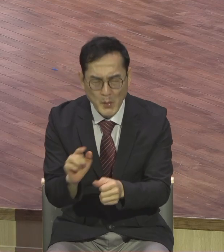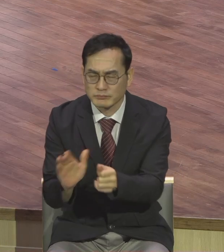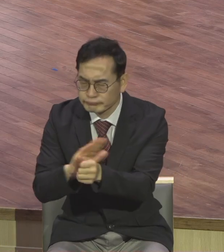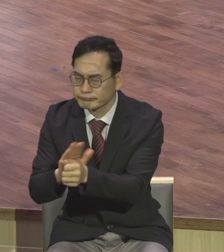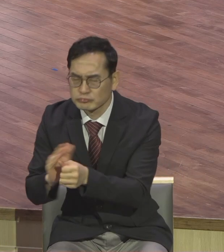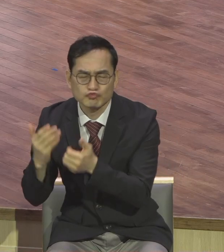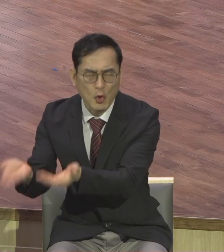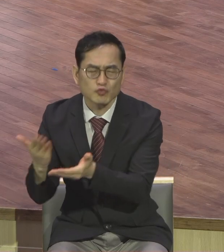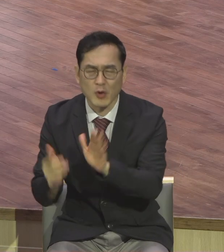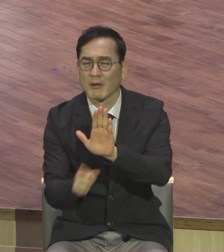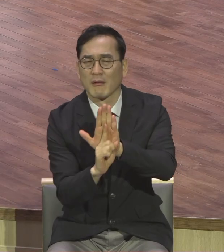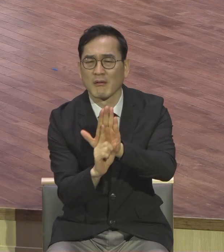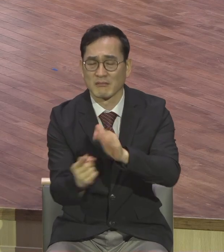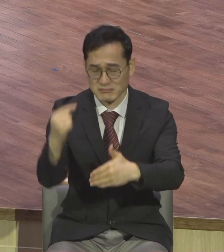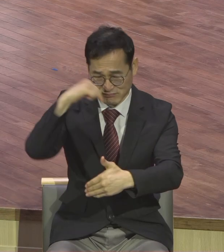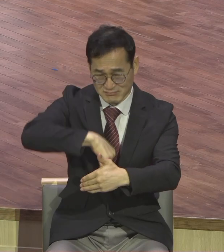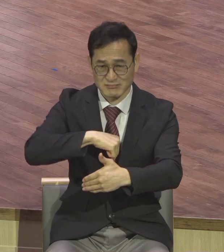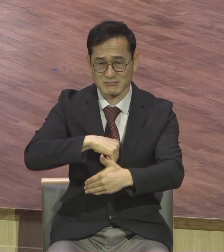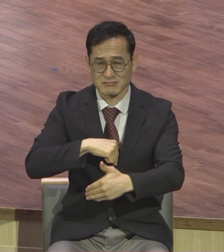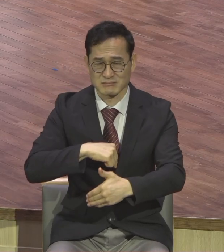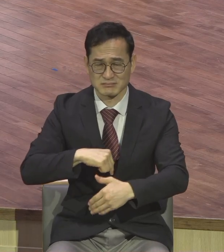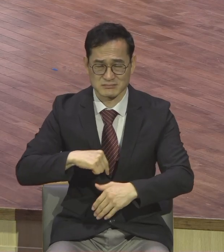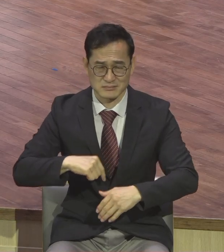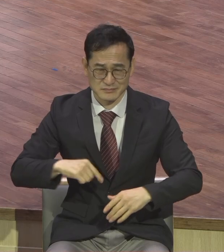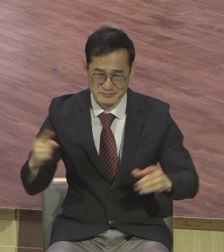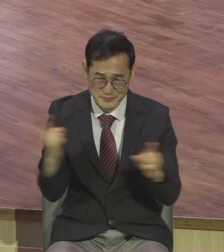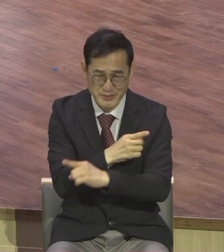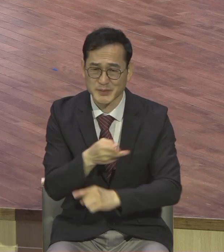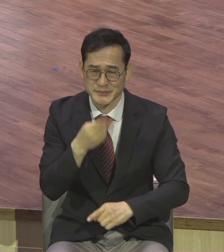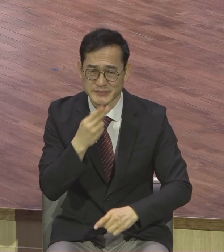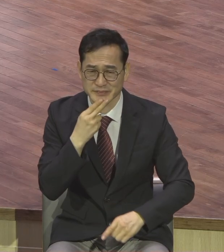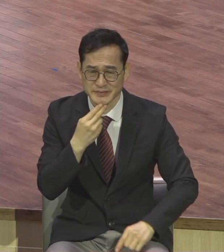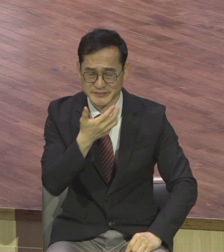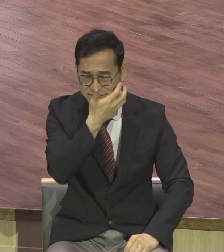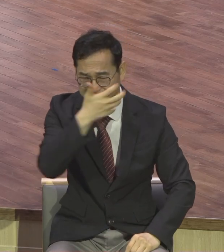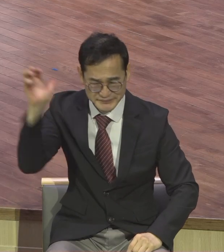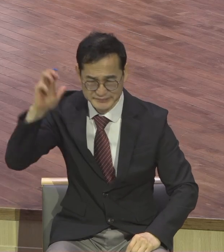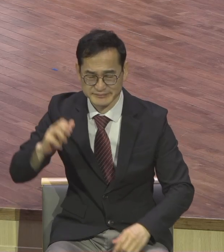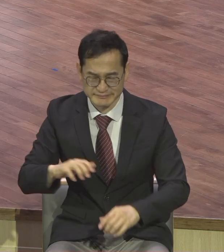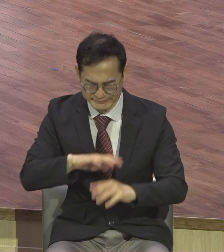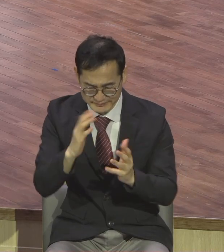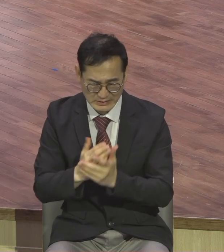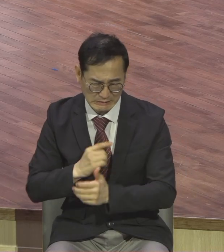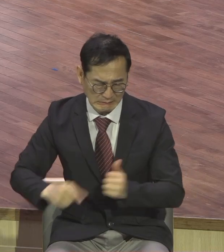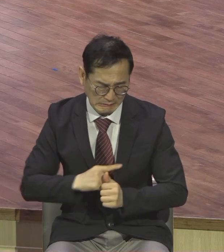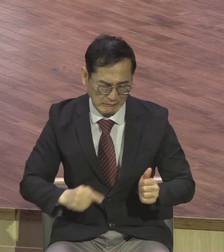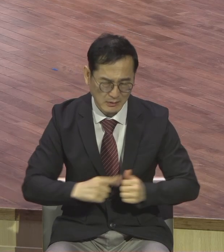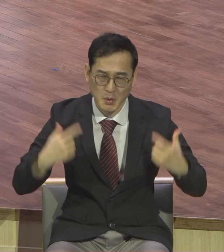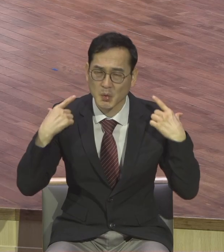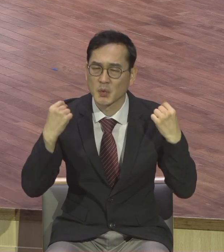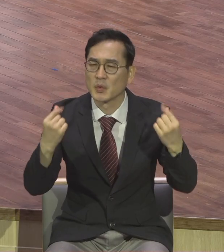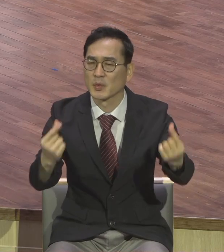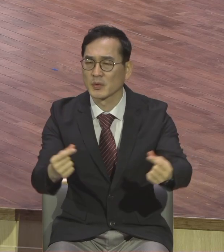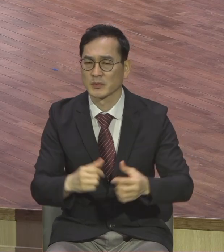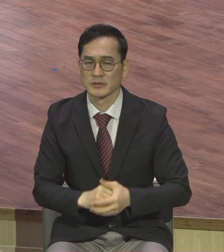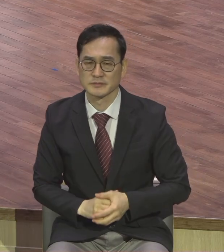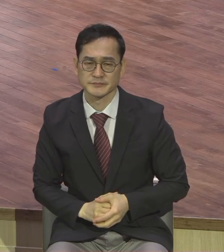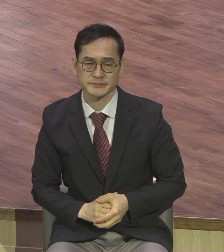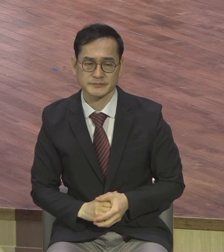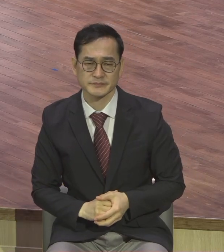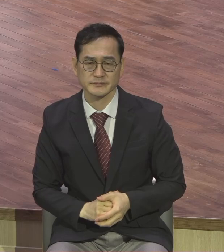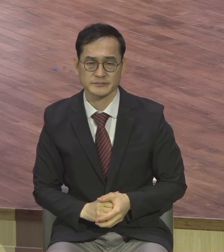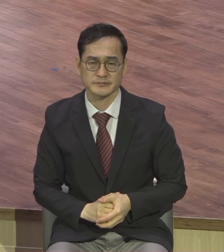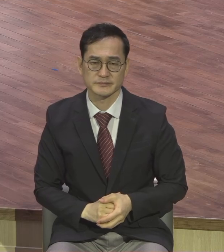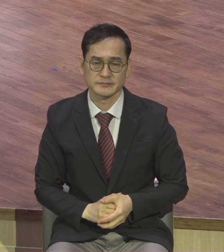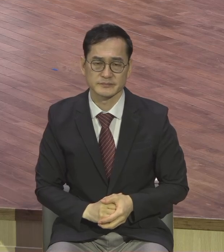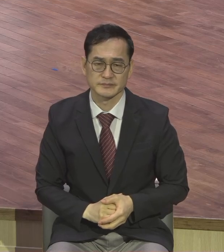실상은 전혀 다르다고 합니다. 현지의 이 기독교인들을 위해서 우리는 기도해도 저는 오늘도 기도해도 하나님 지금